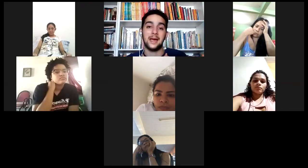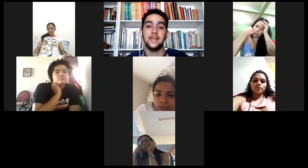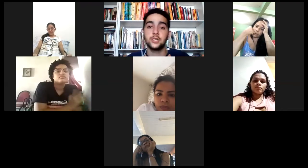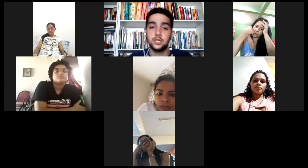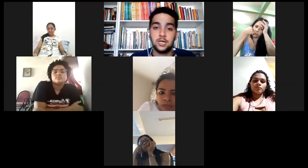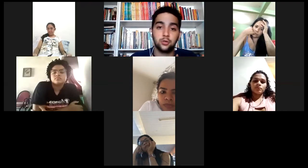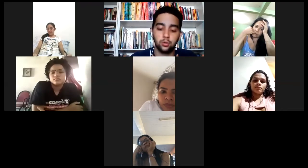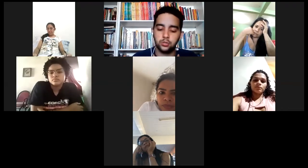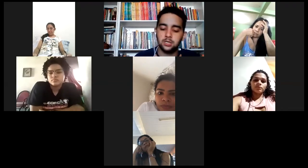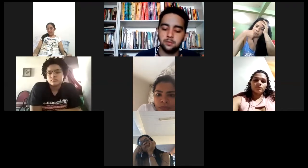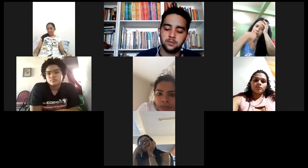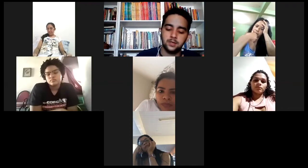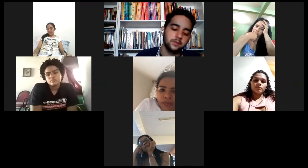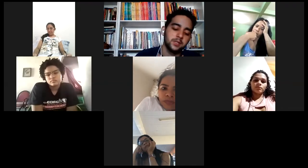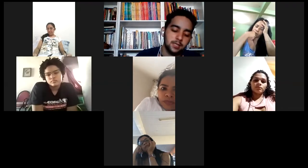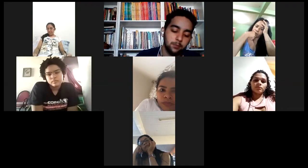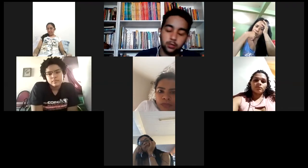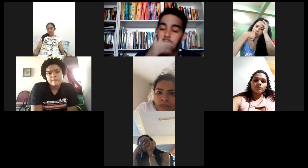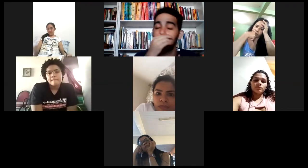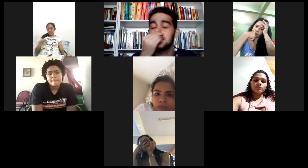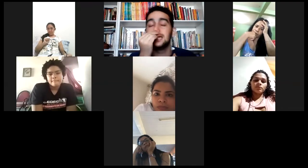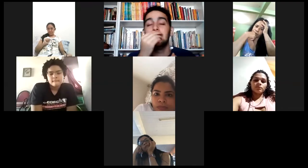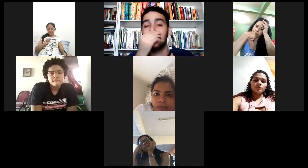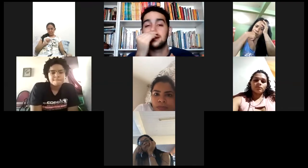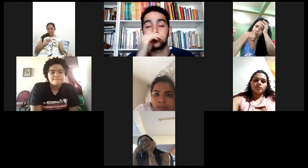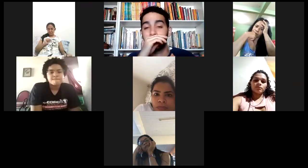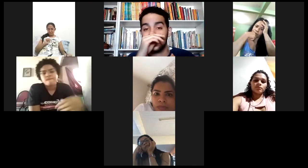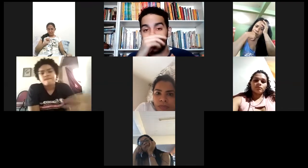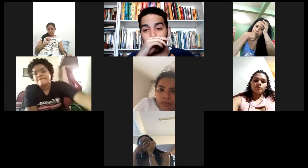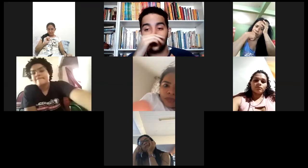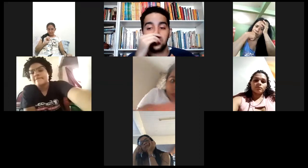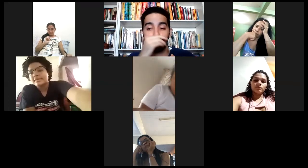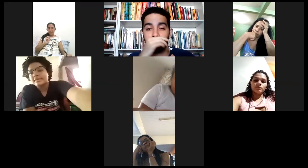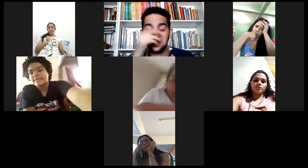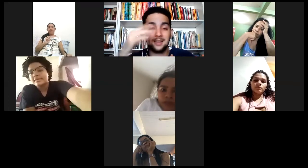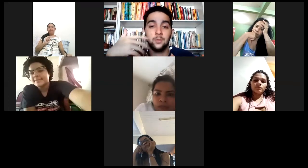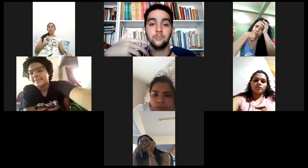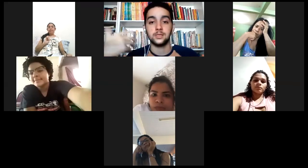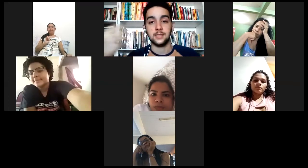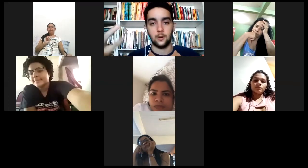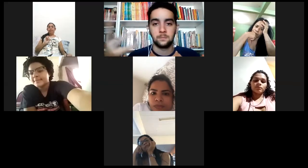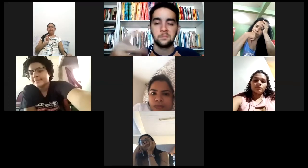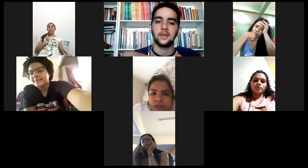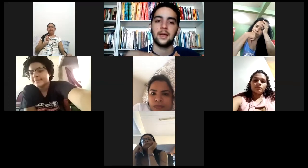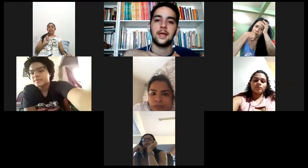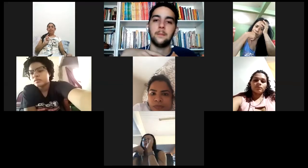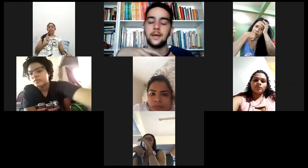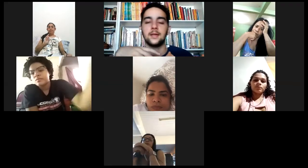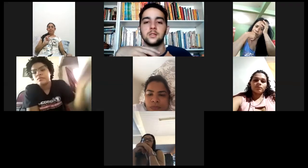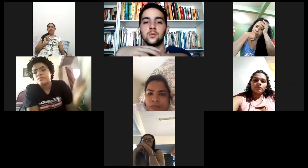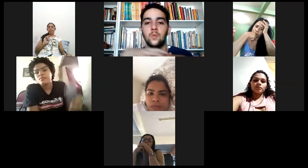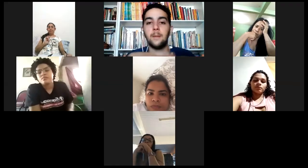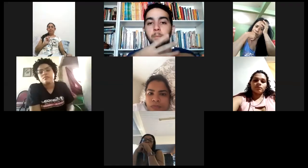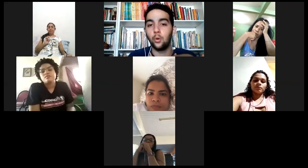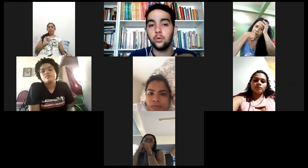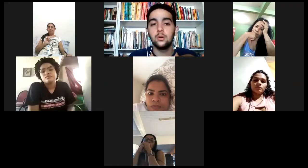muita prática de datilologia, que eu já falei para vocês que é importante, mas lembrando que a datilologia sozinha ela não é um sinal, ela é